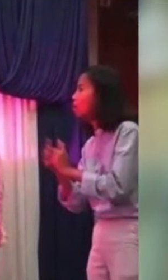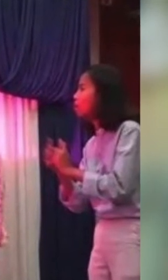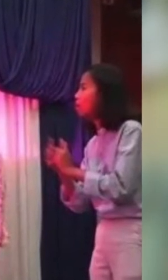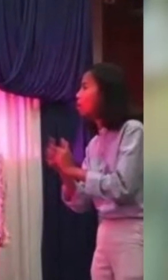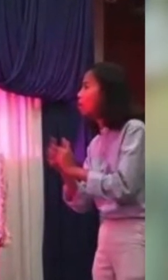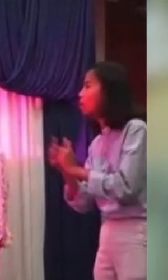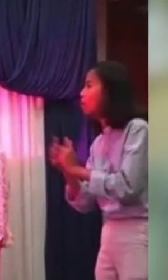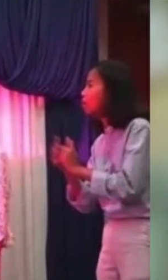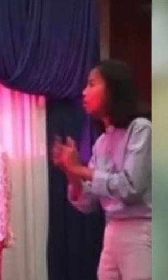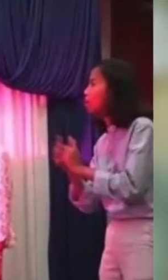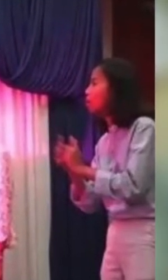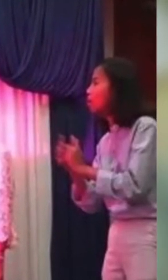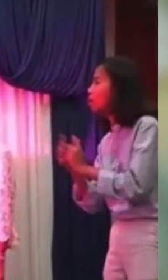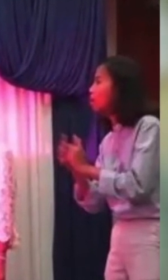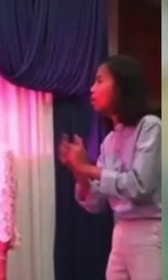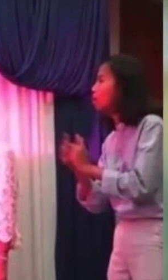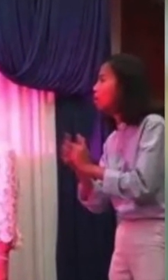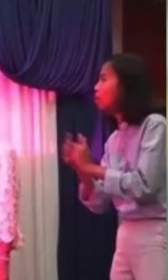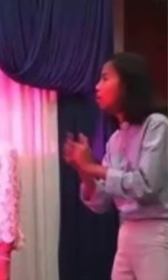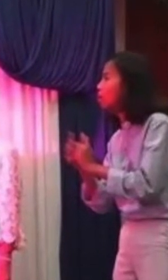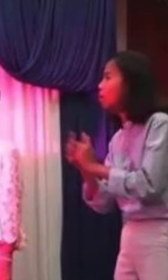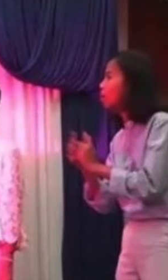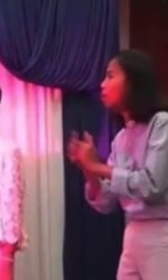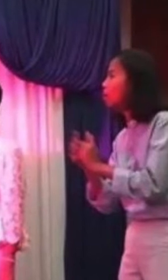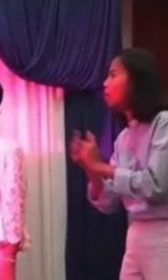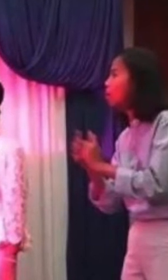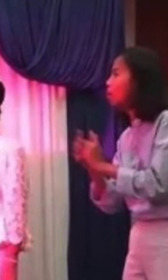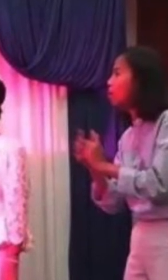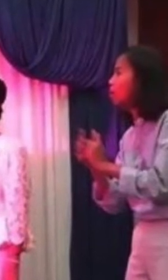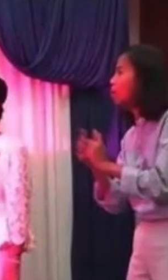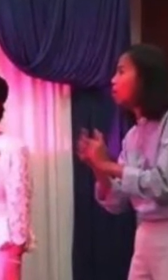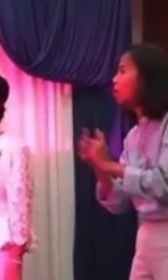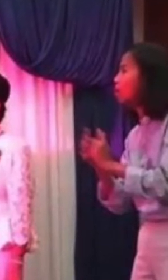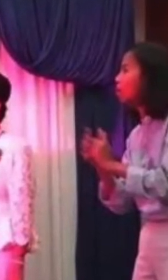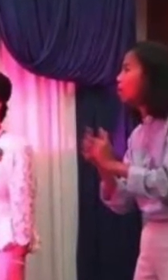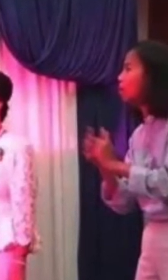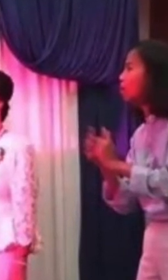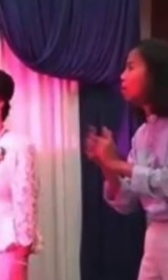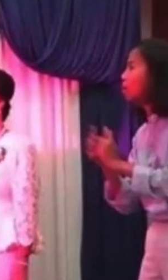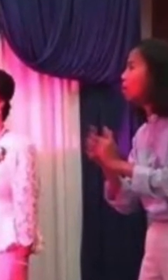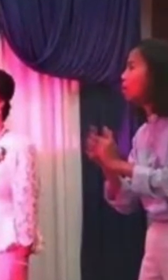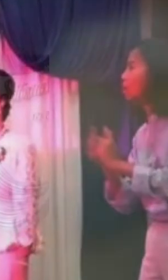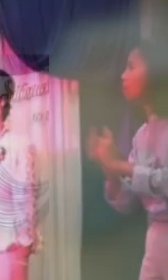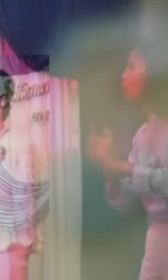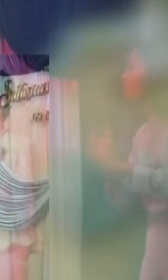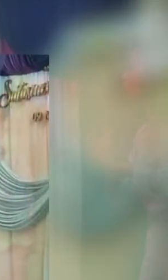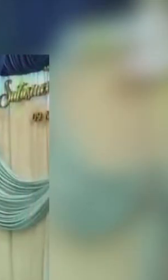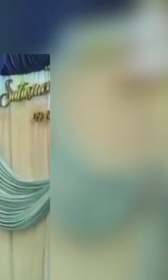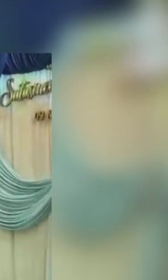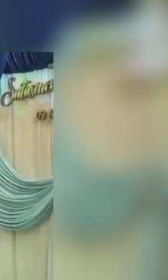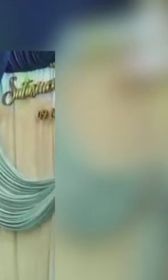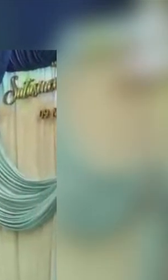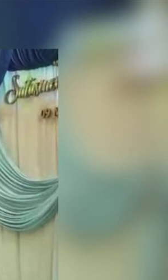ามรับตามส่งจนเรียนจบและมาทำงานที่เดียวกันคอยดูแลจนคบหาเป็นแบบแฟนเจ้าสาวรู้สึกดีใ